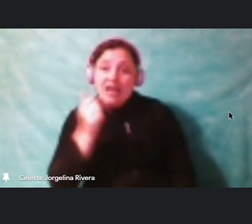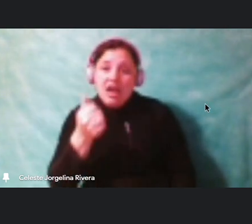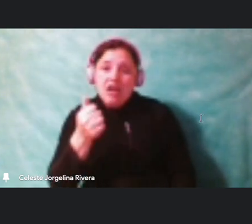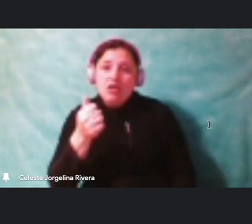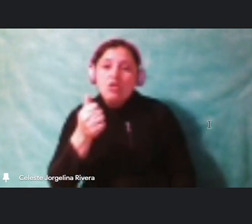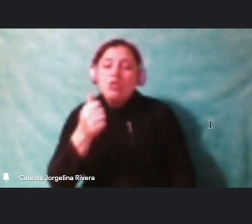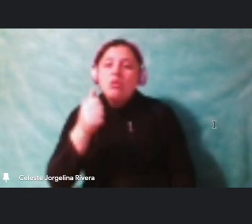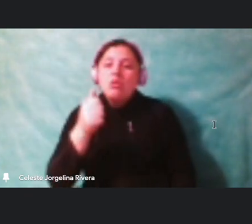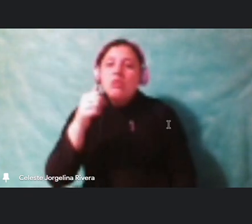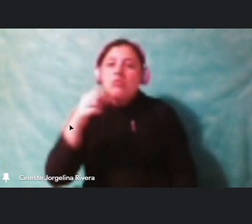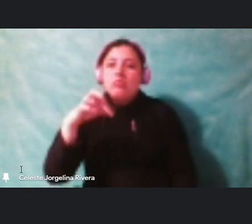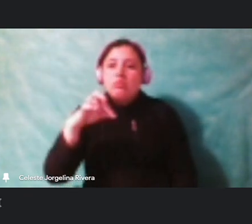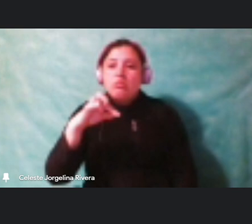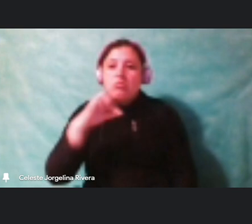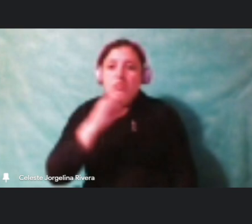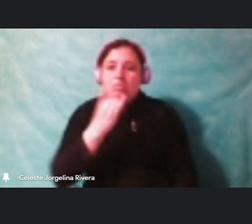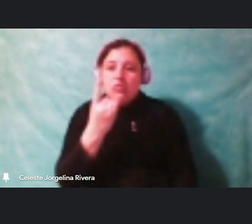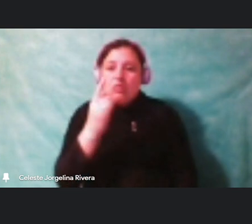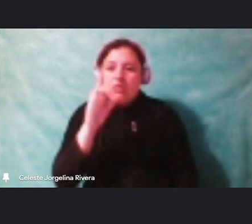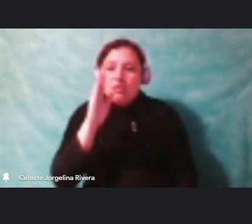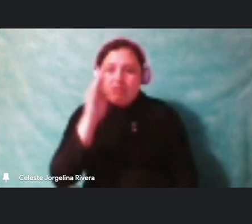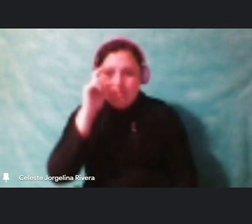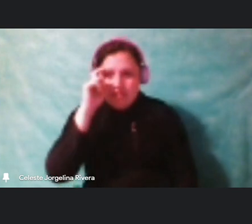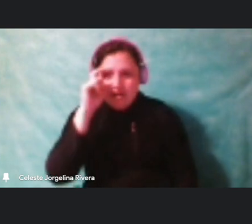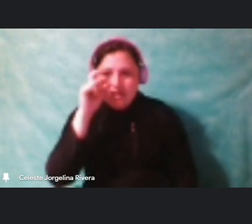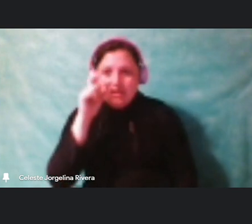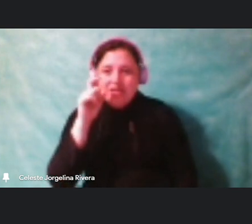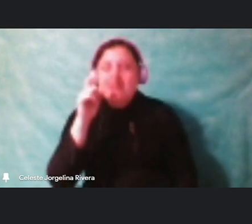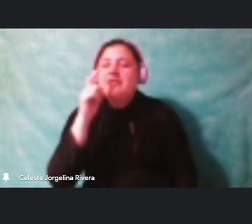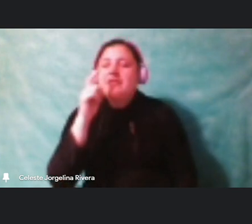Lo que sería what. Lo que la